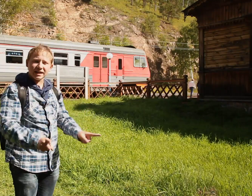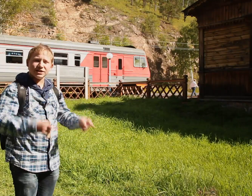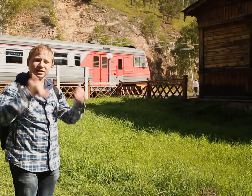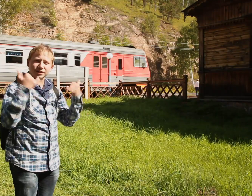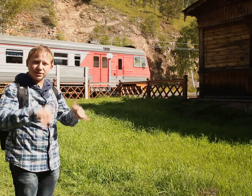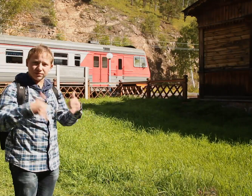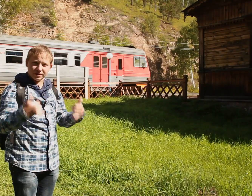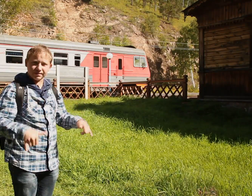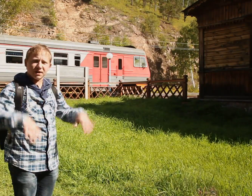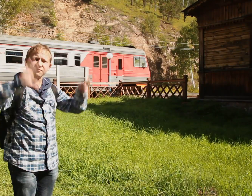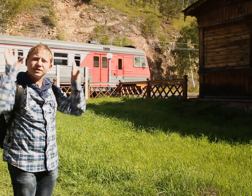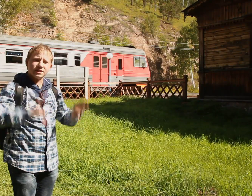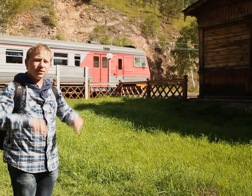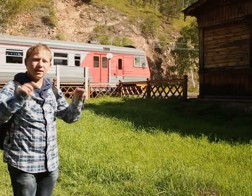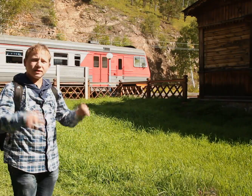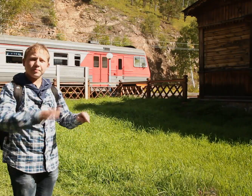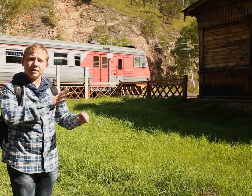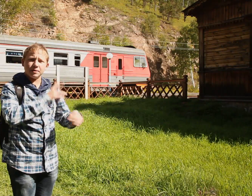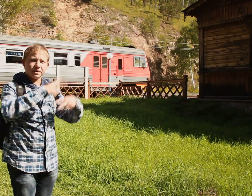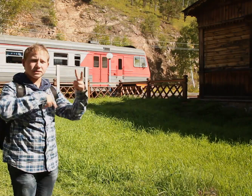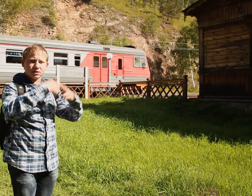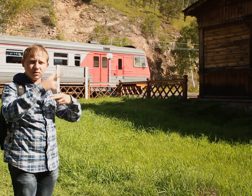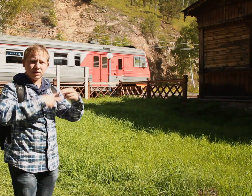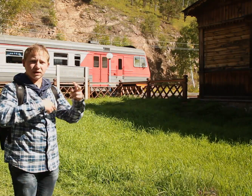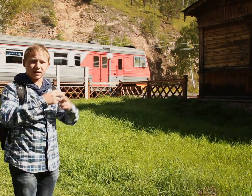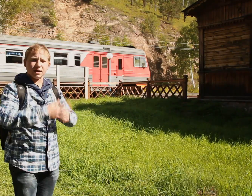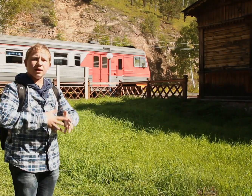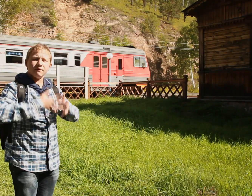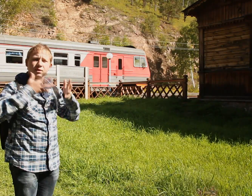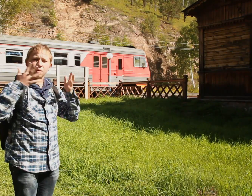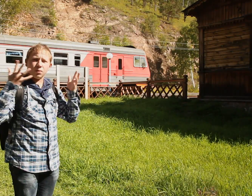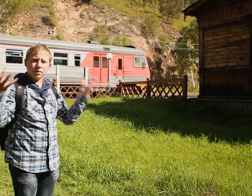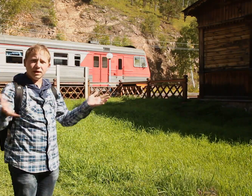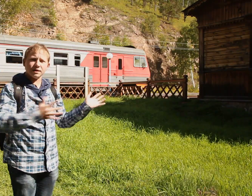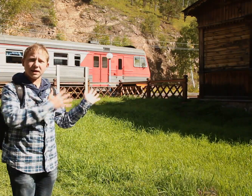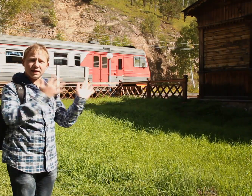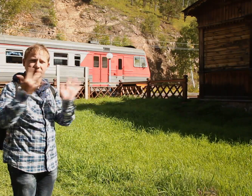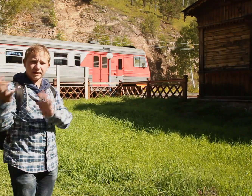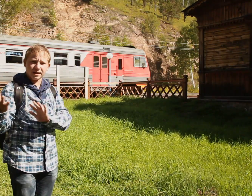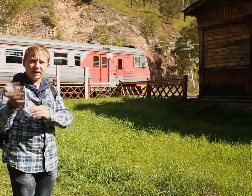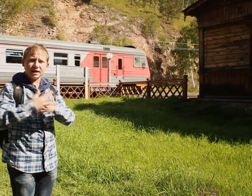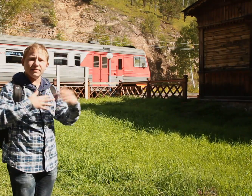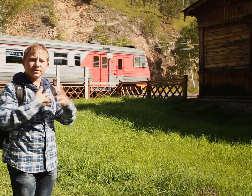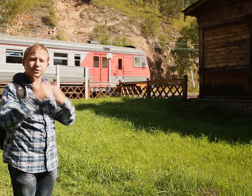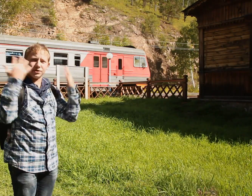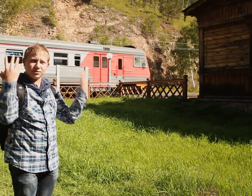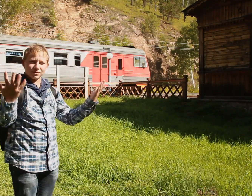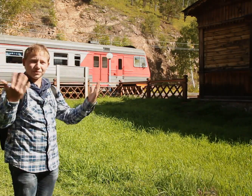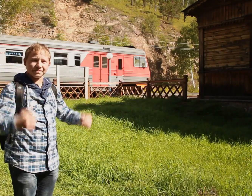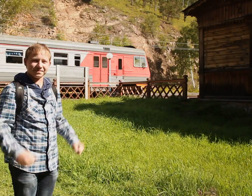Настоящее чудо! Все это было построено в глухой тайге и вручную.